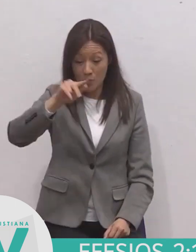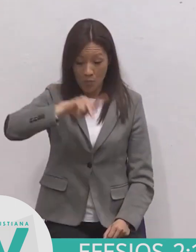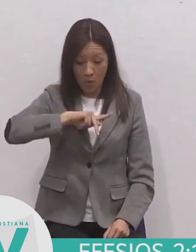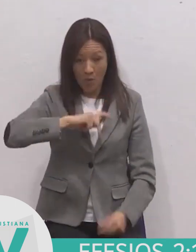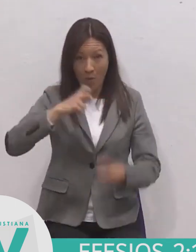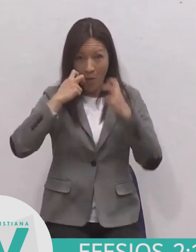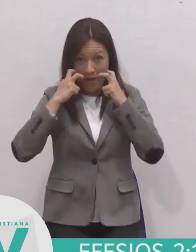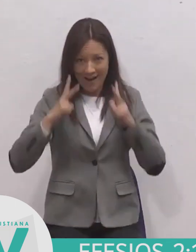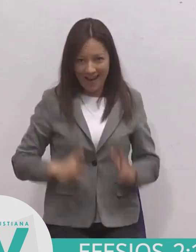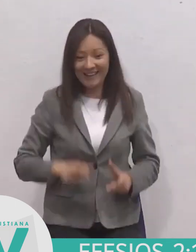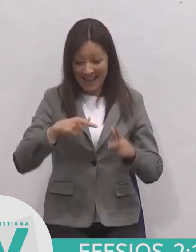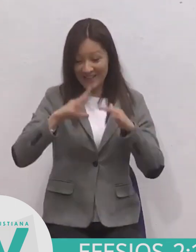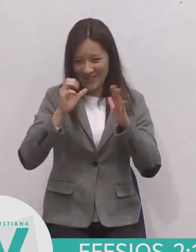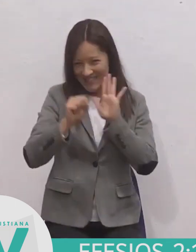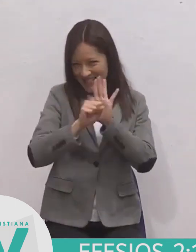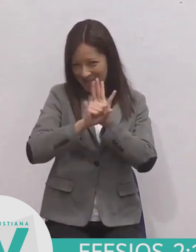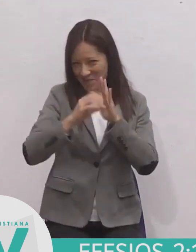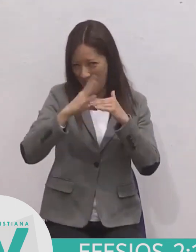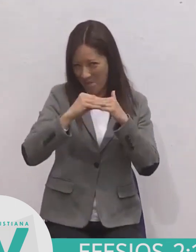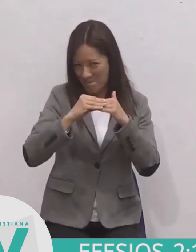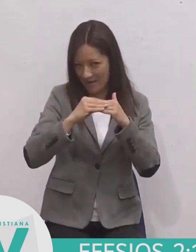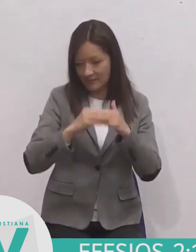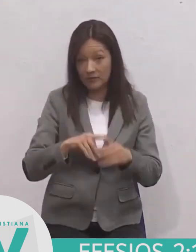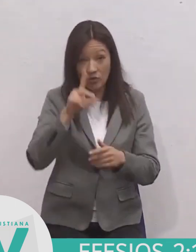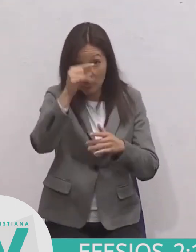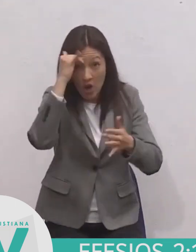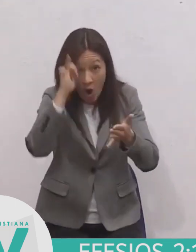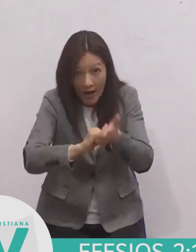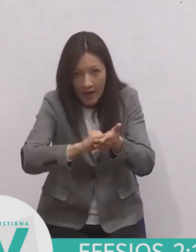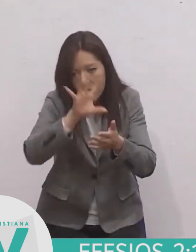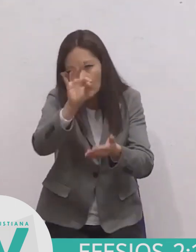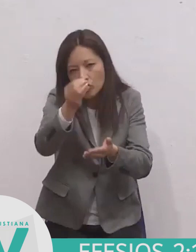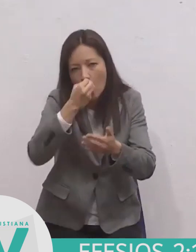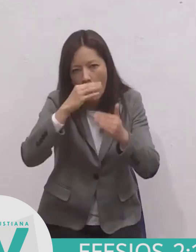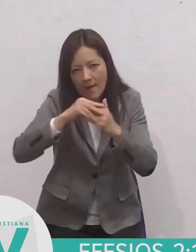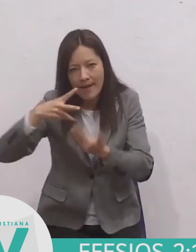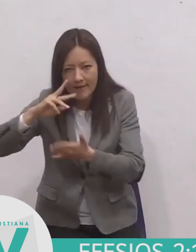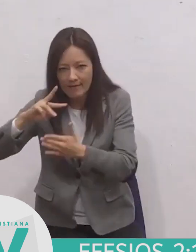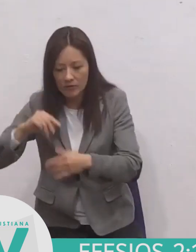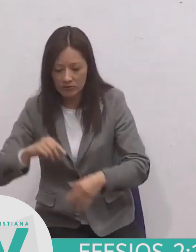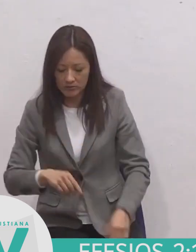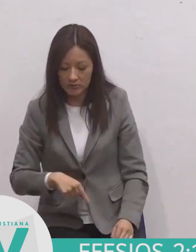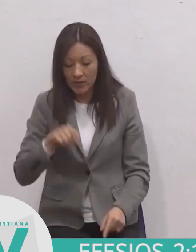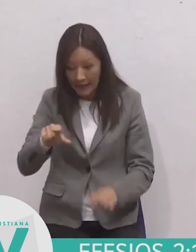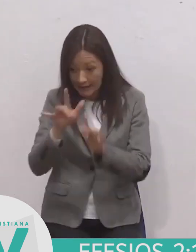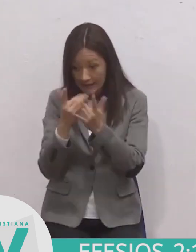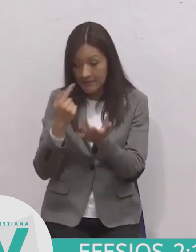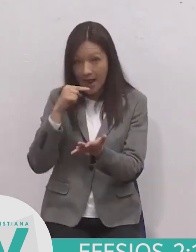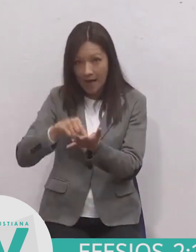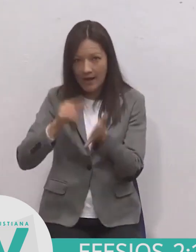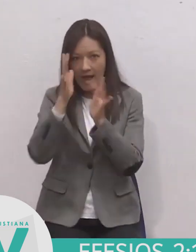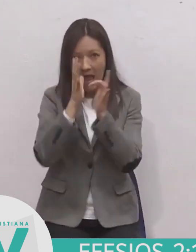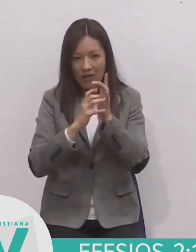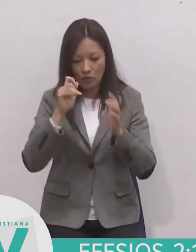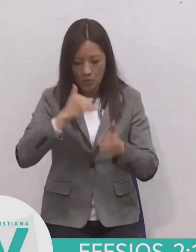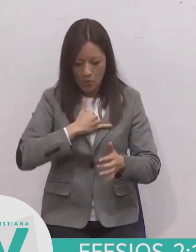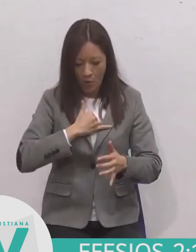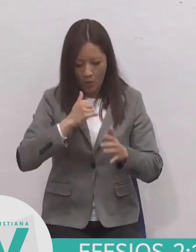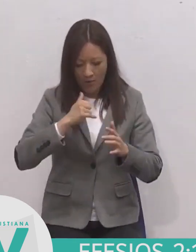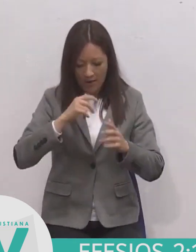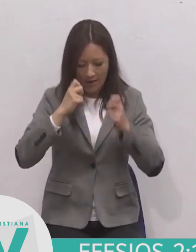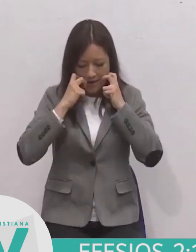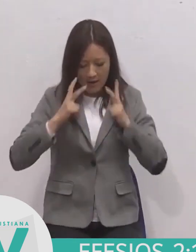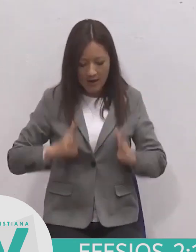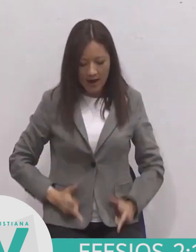carne, eso es el pan, no tome la cena si usted no cree esto. Aboliendo en su carne las enemistades, la ley de los